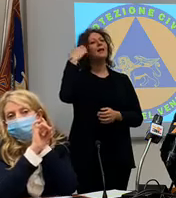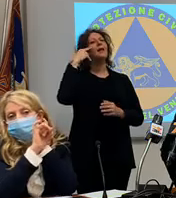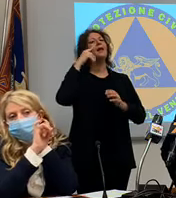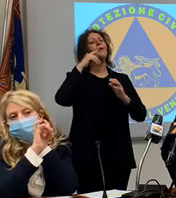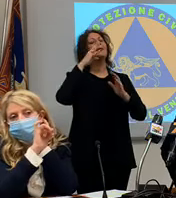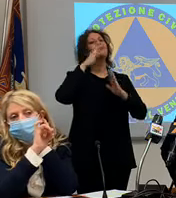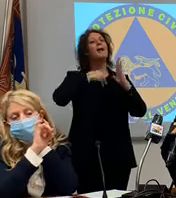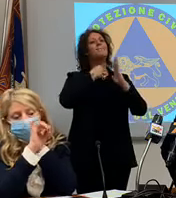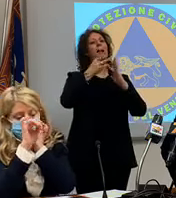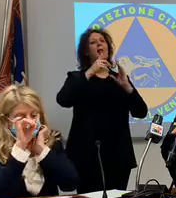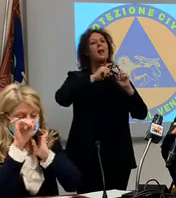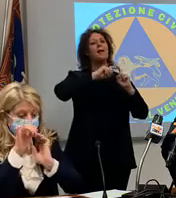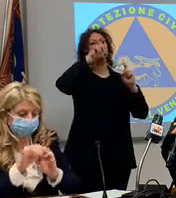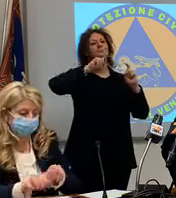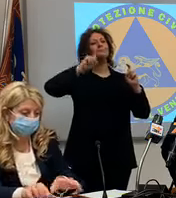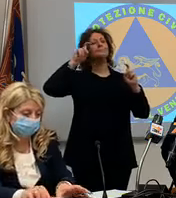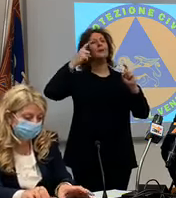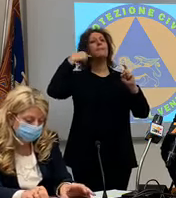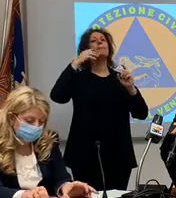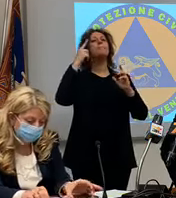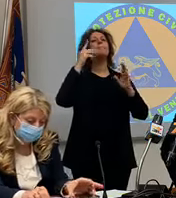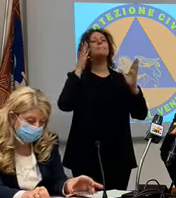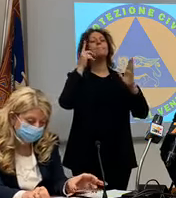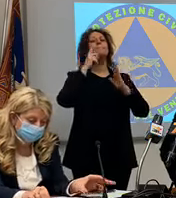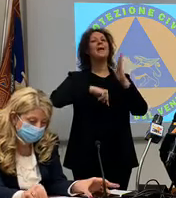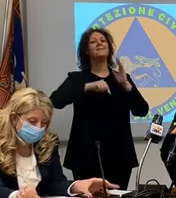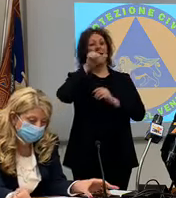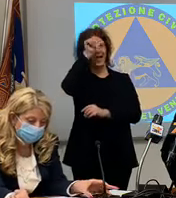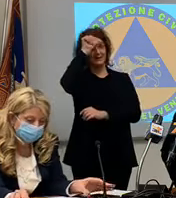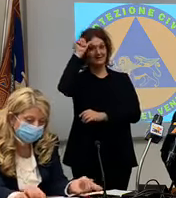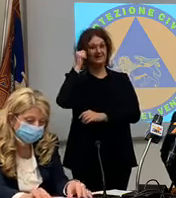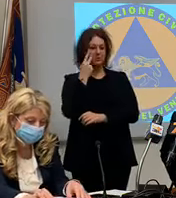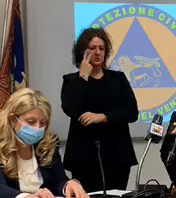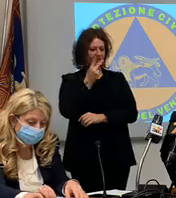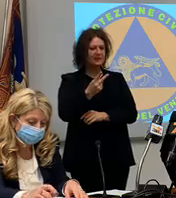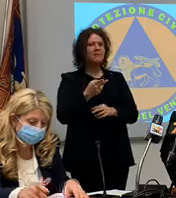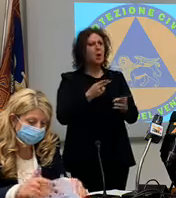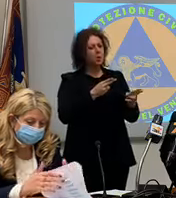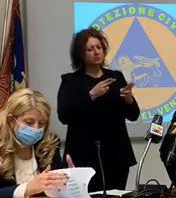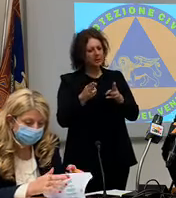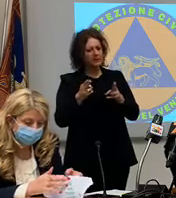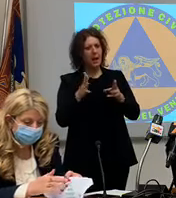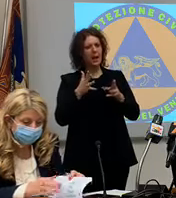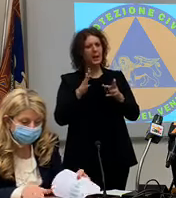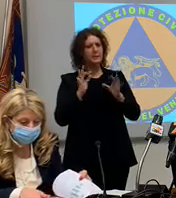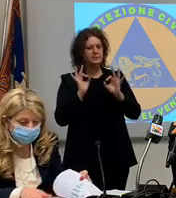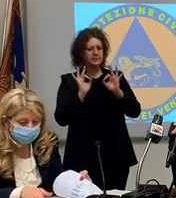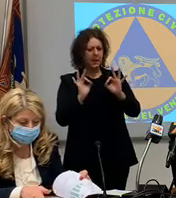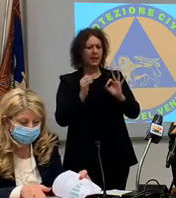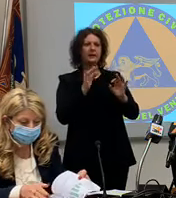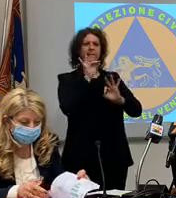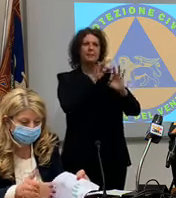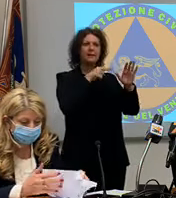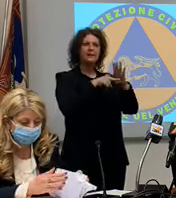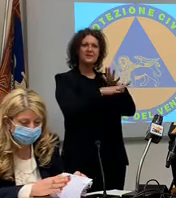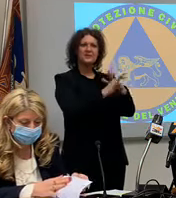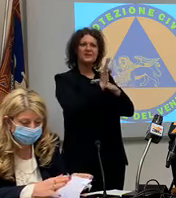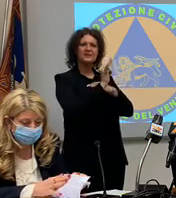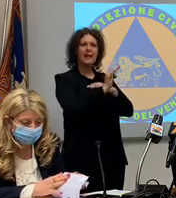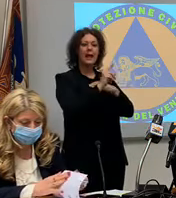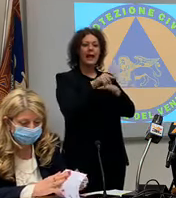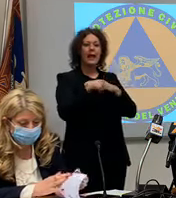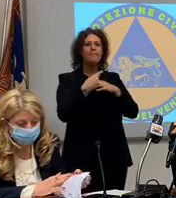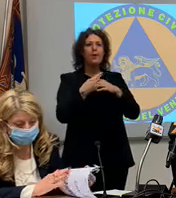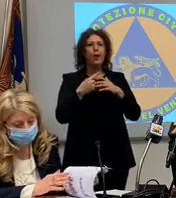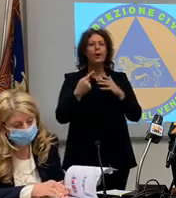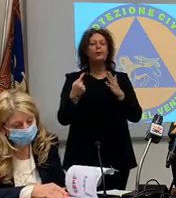siamo arrivati praticamente a zero qualche unità in terapia intensiva in ospedale e poi pian piano è ripreso vi ricordate tanto per dire